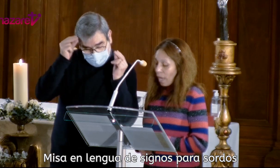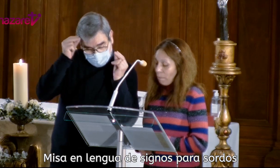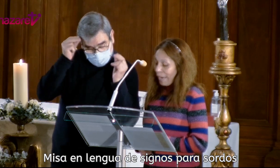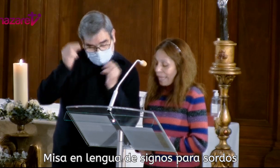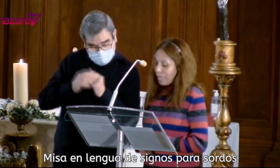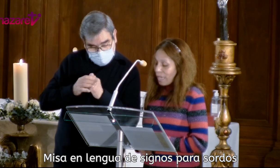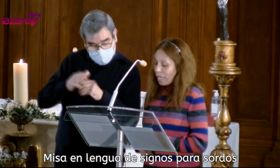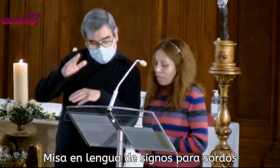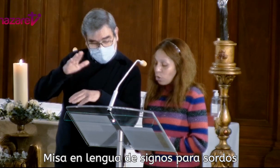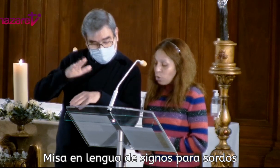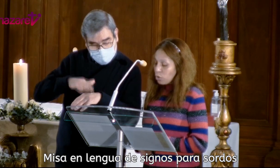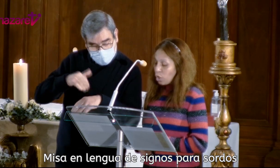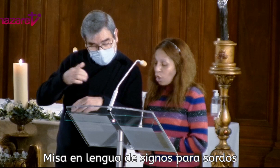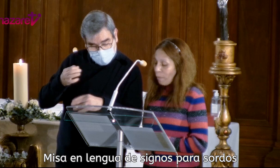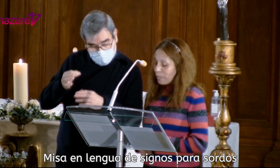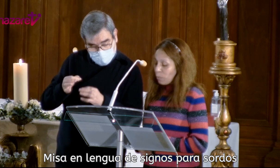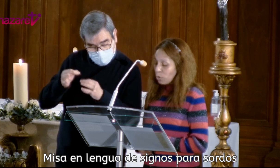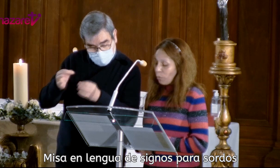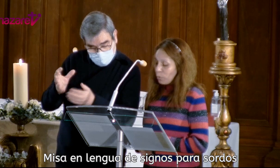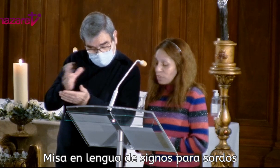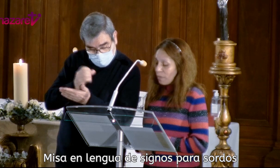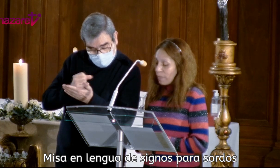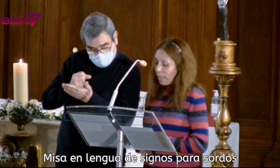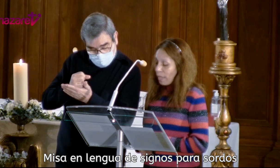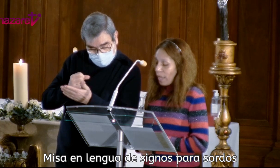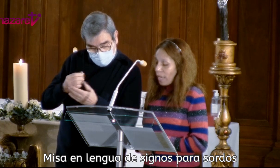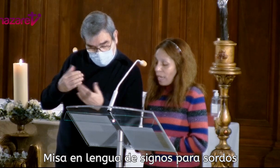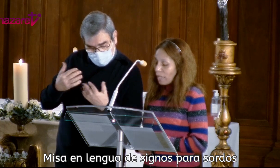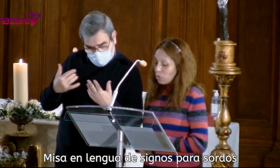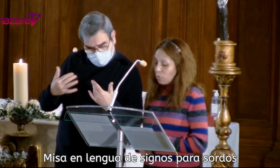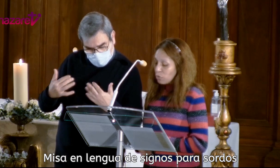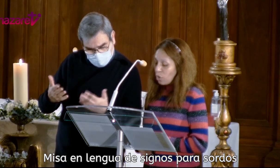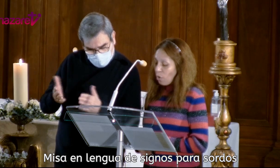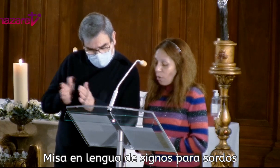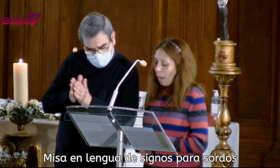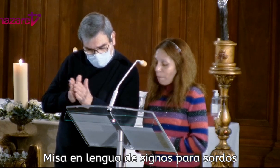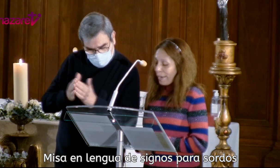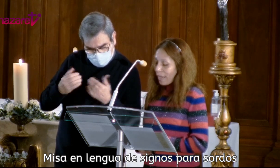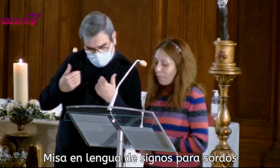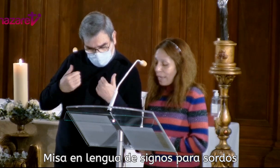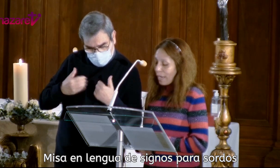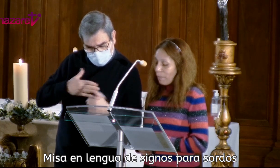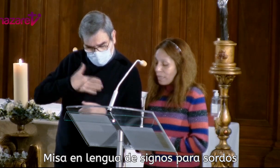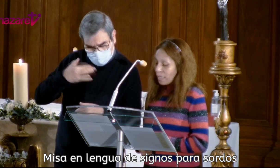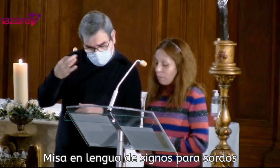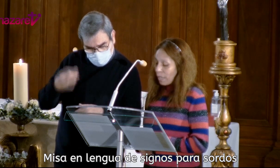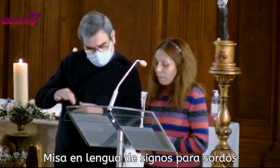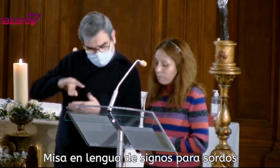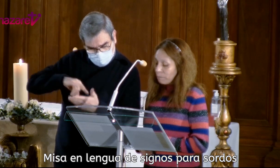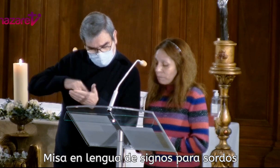para que llegue a todos lo más pronto posible la solución para acabar la pandemia.